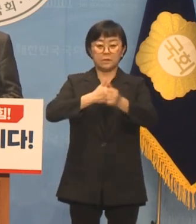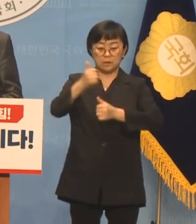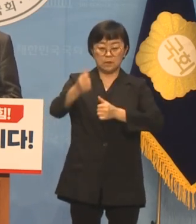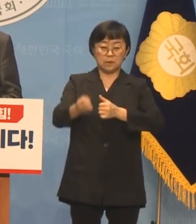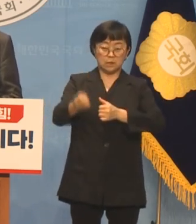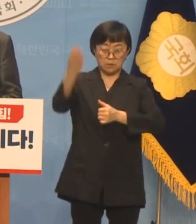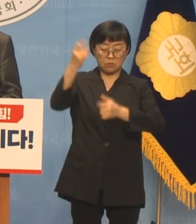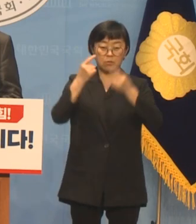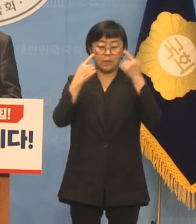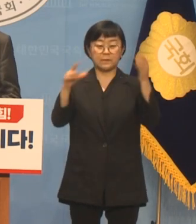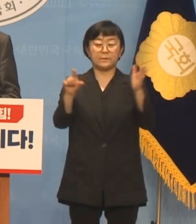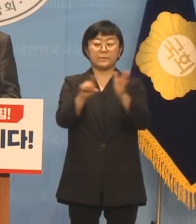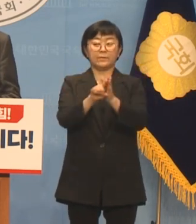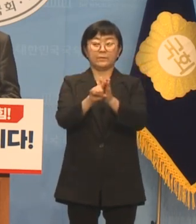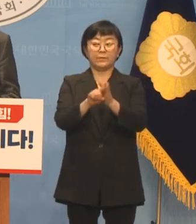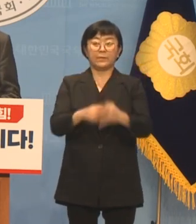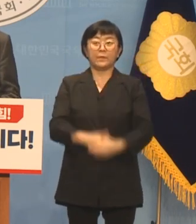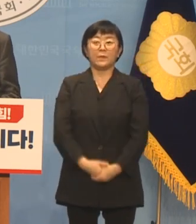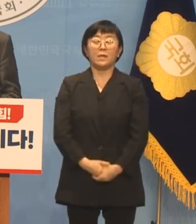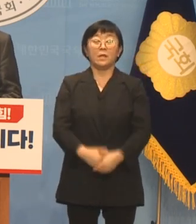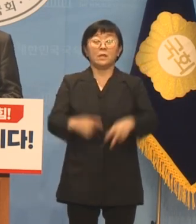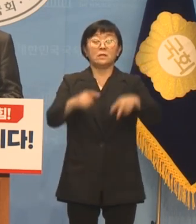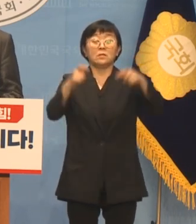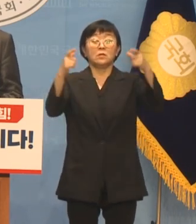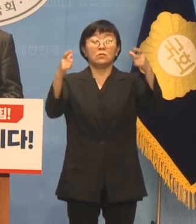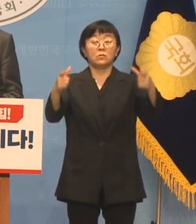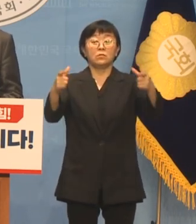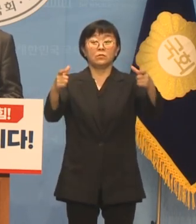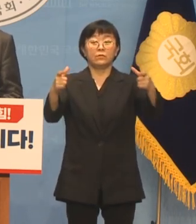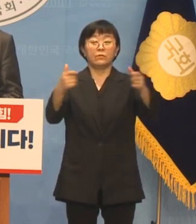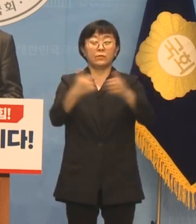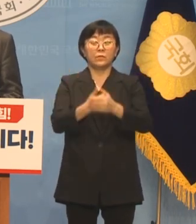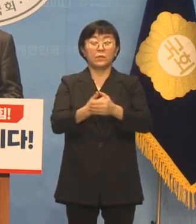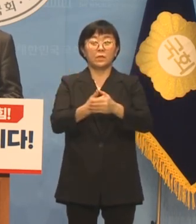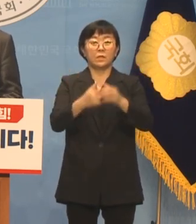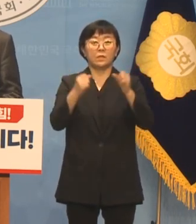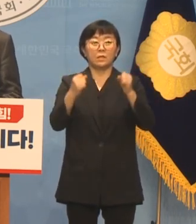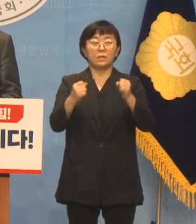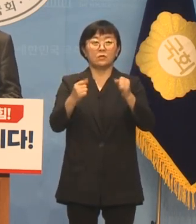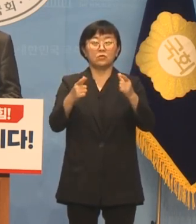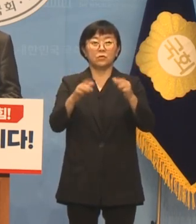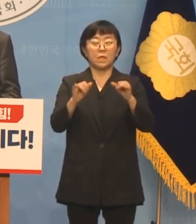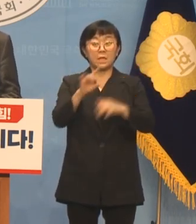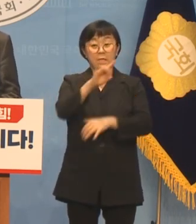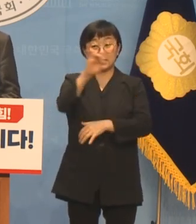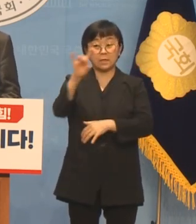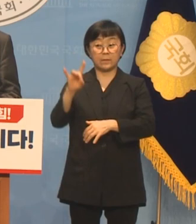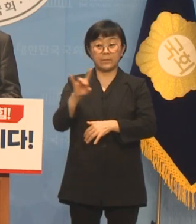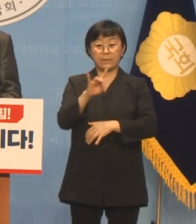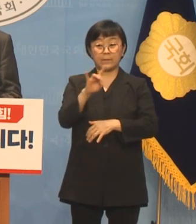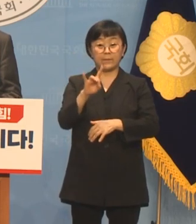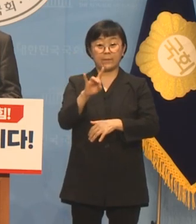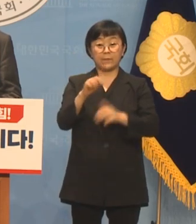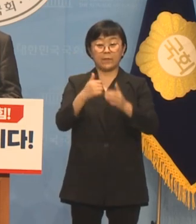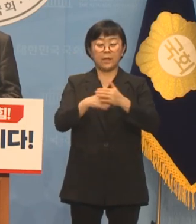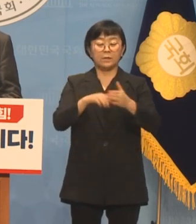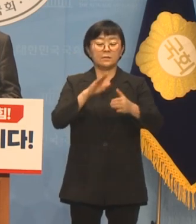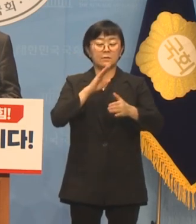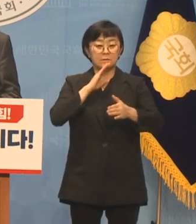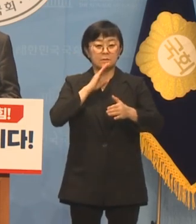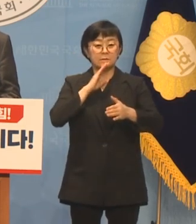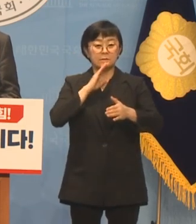것을 확신합니다. 서대문을 계신 주민 한 분 한 분께